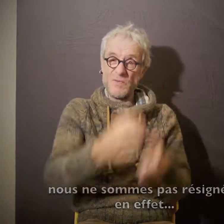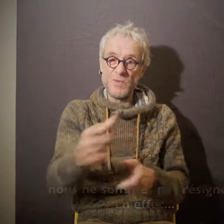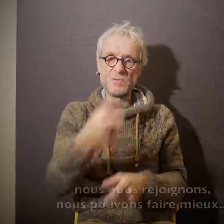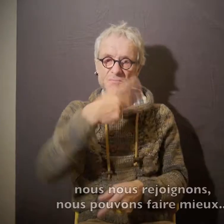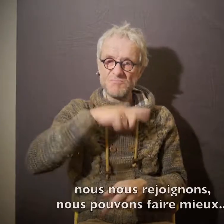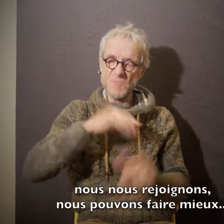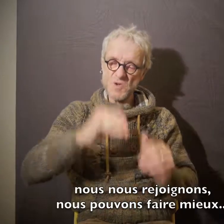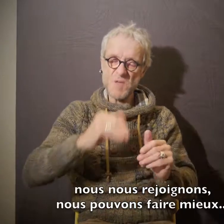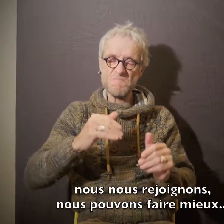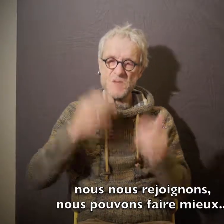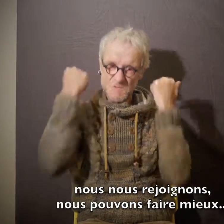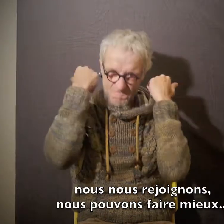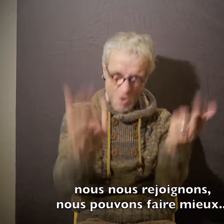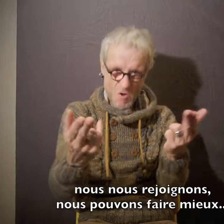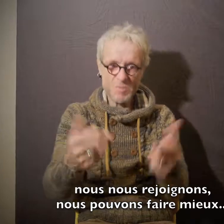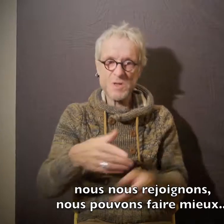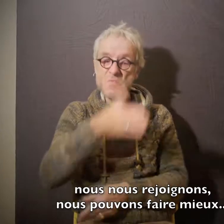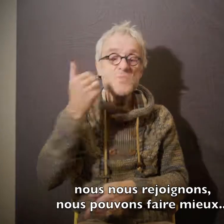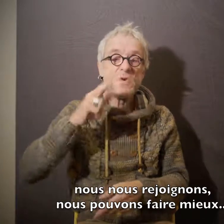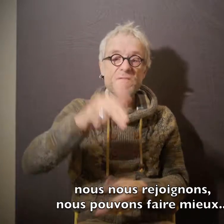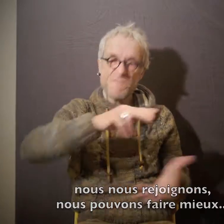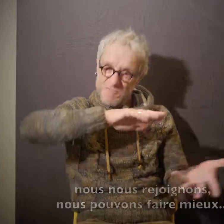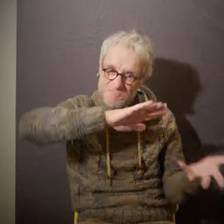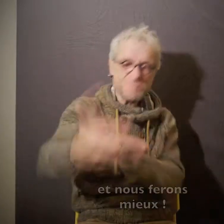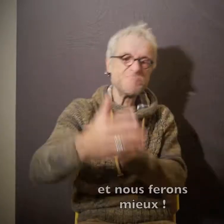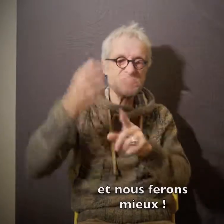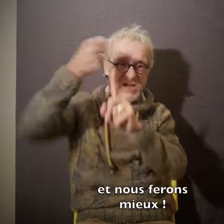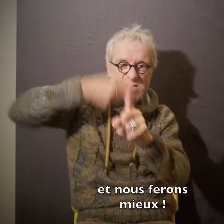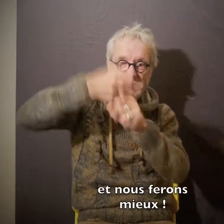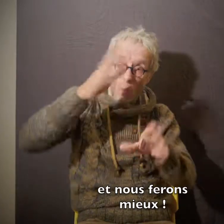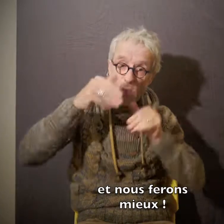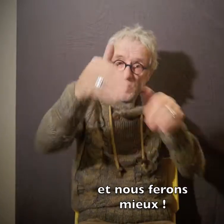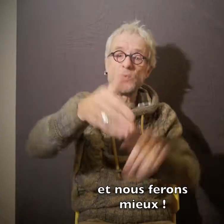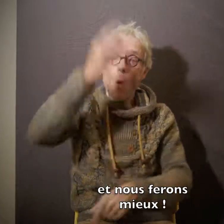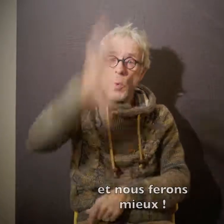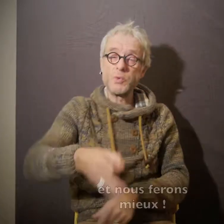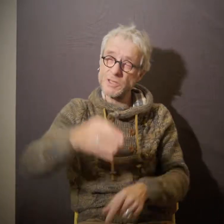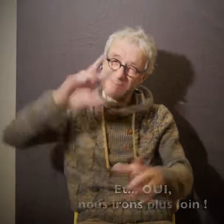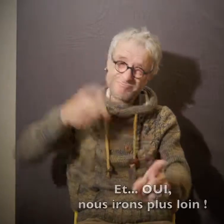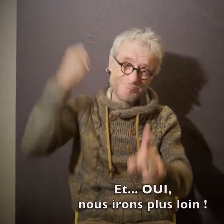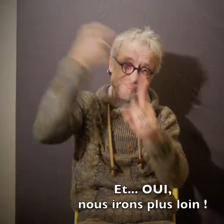pouvons faire mieux, et nous ferons mieux. Et oui, nous irons plus loin.